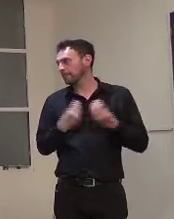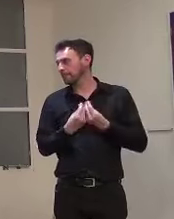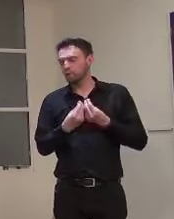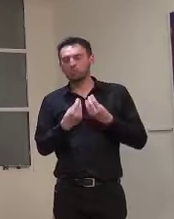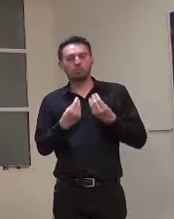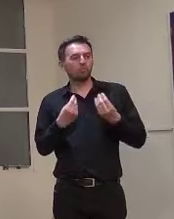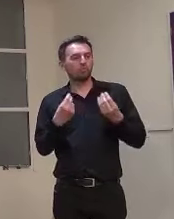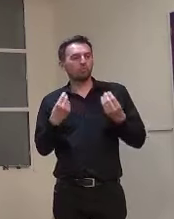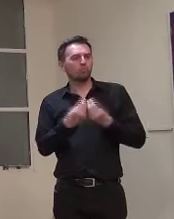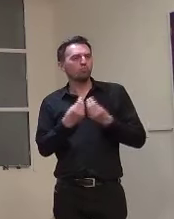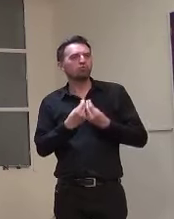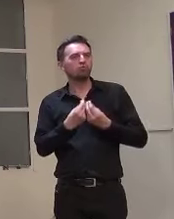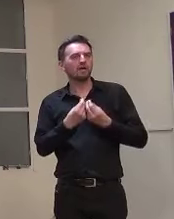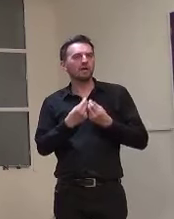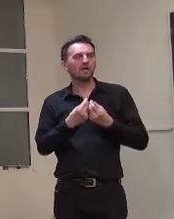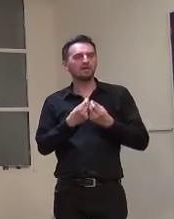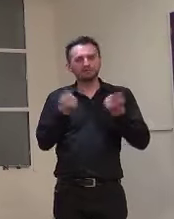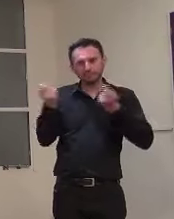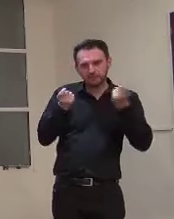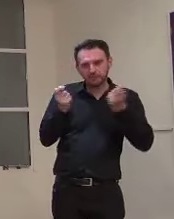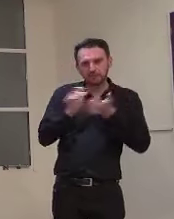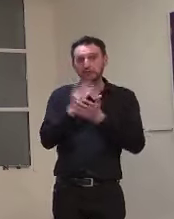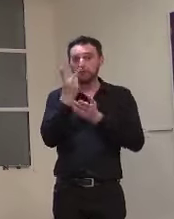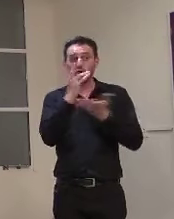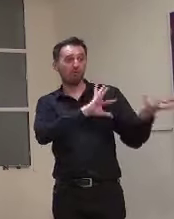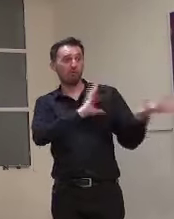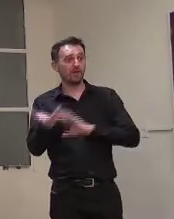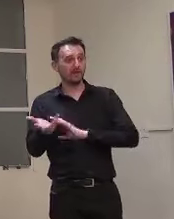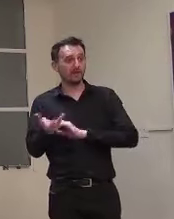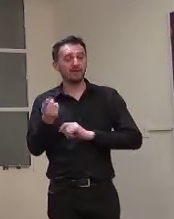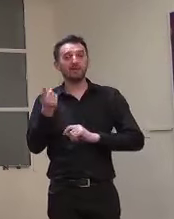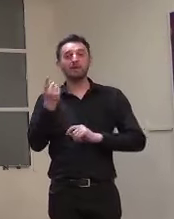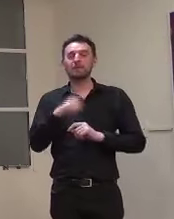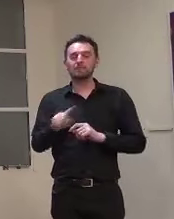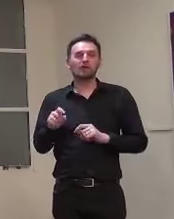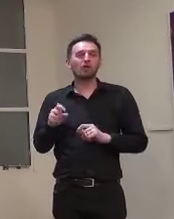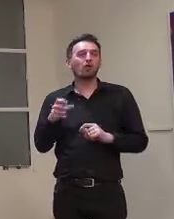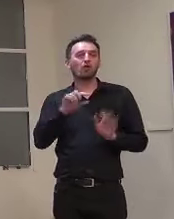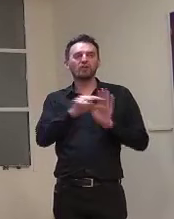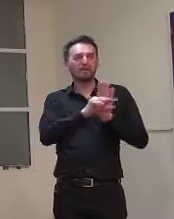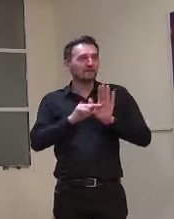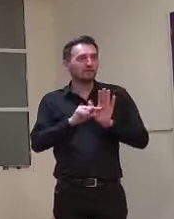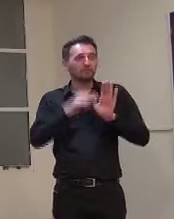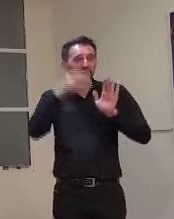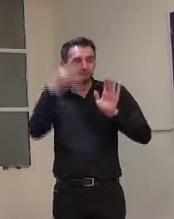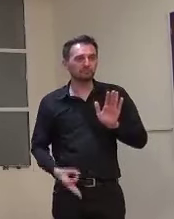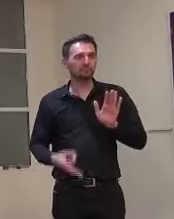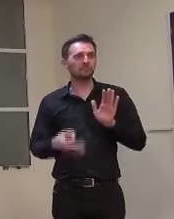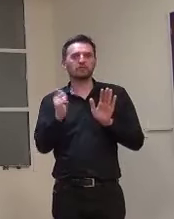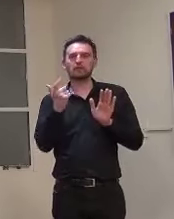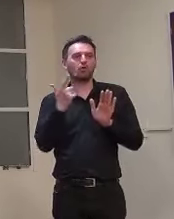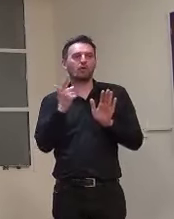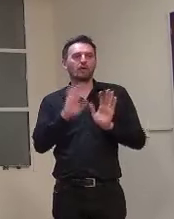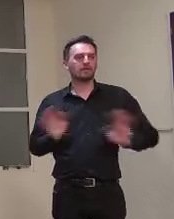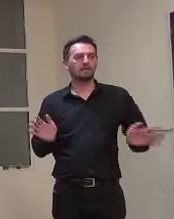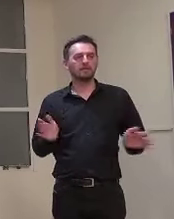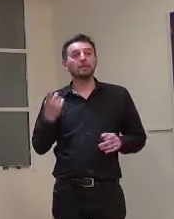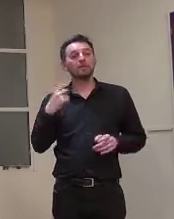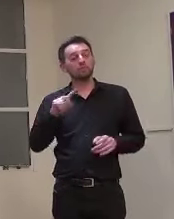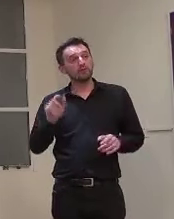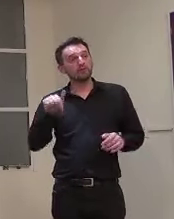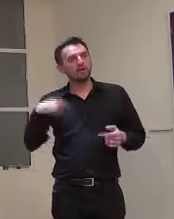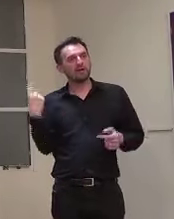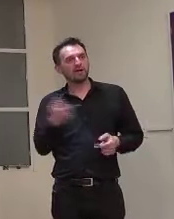las operaciones entre las dos modalidades pero no en la resolución encima lo aborda por esto nosotros